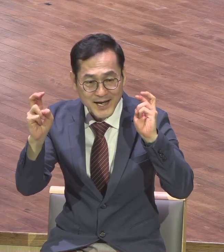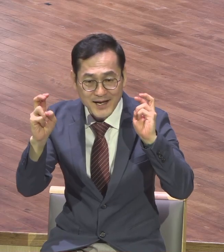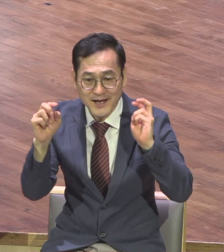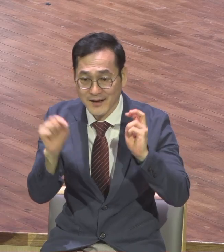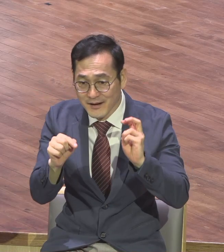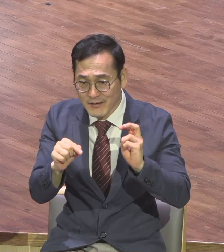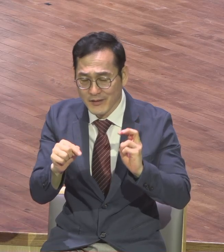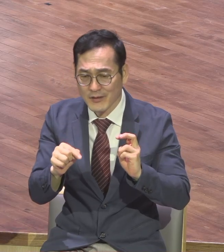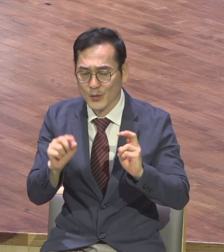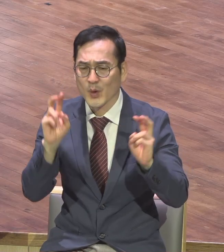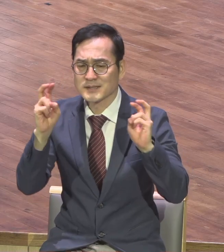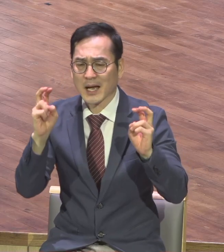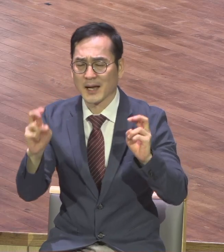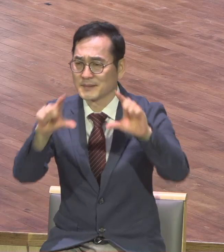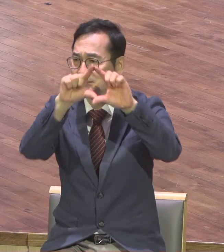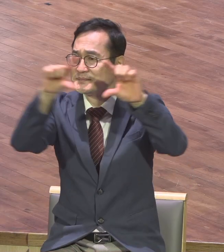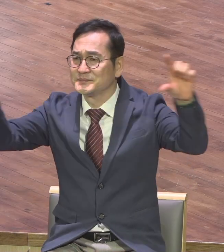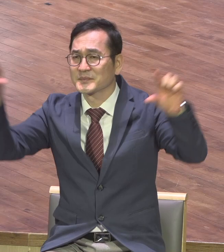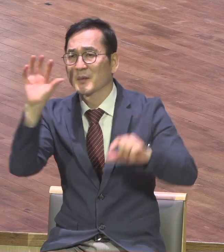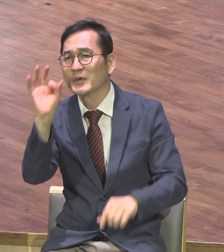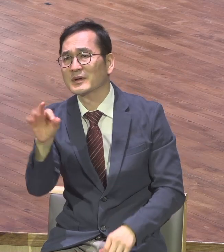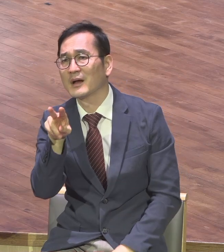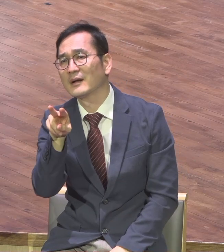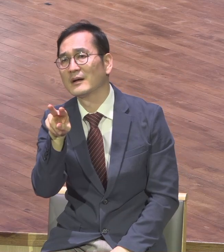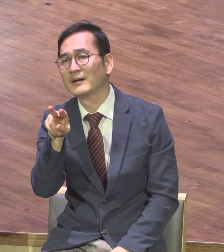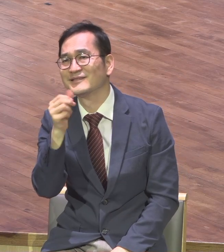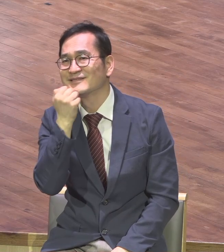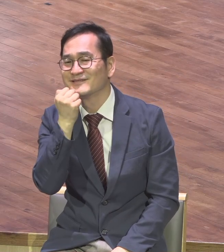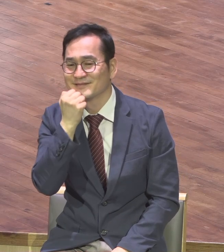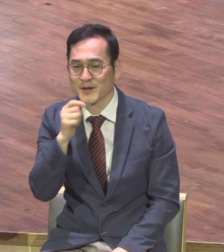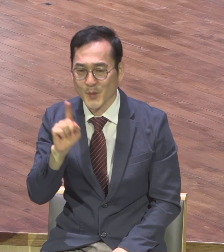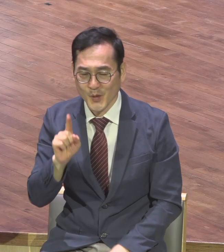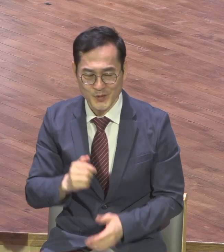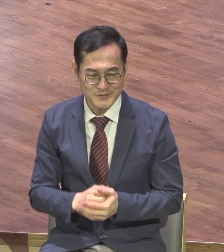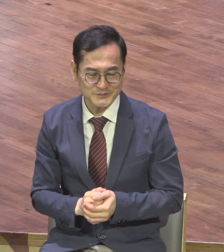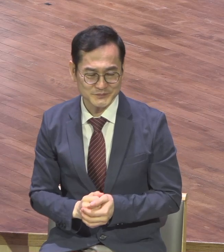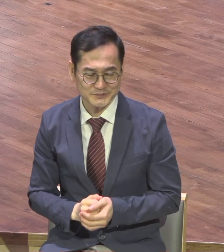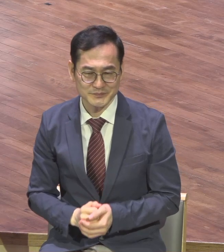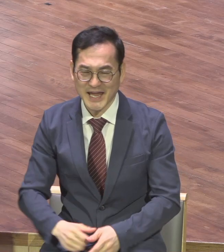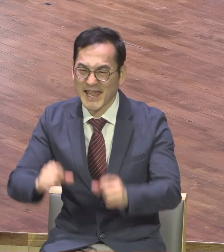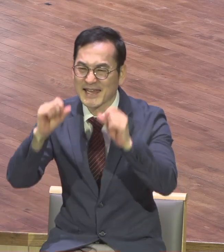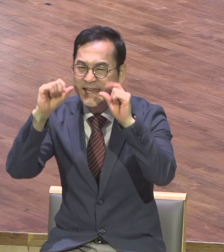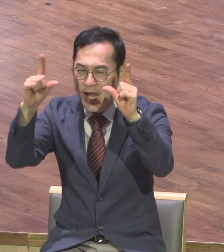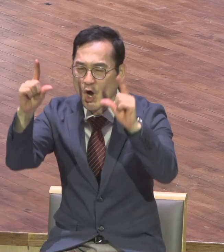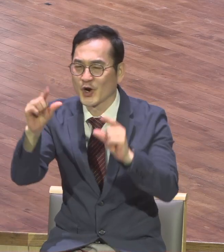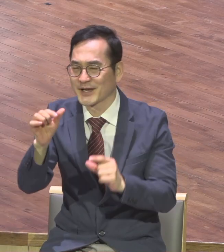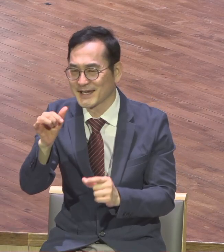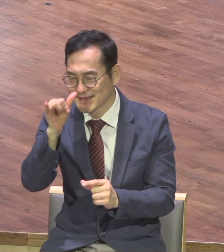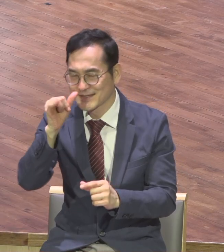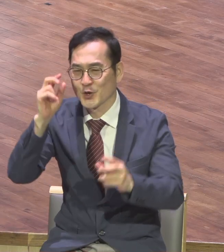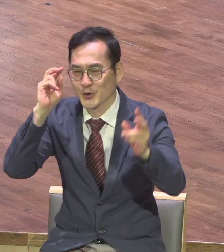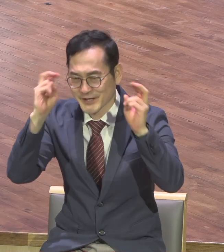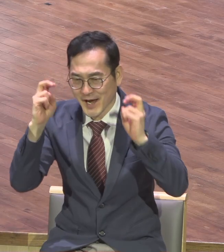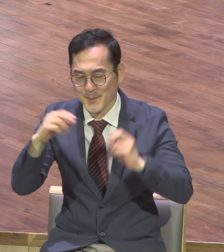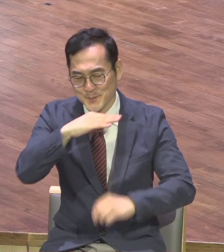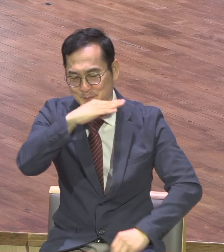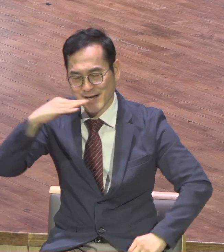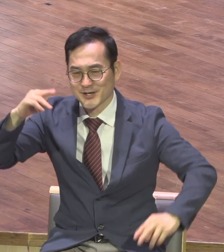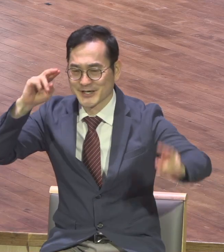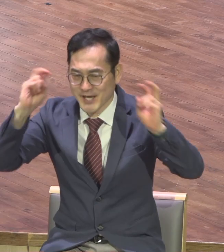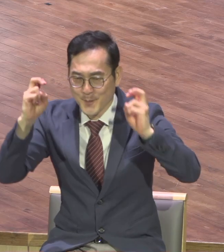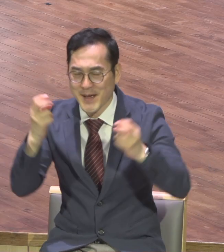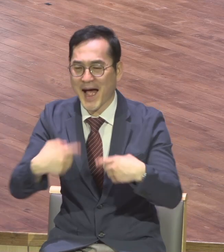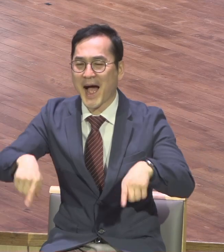그 회사의 그 기업명을 보면 재밌어요. 바른 기업, 깨어있는 기업, 함께하는 기업,